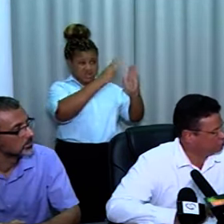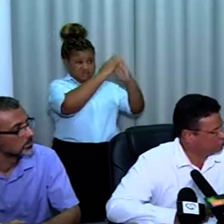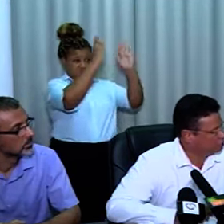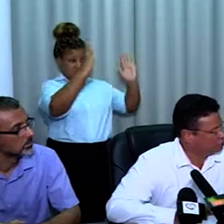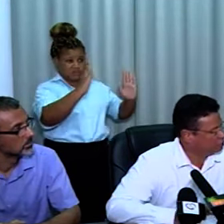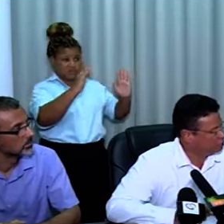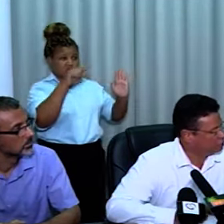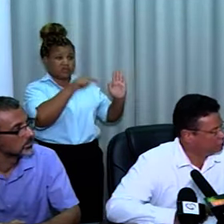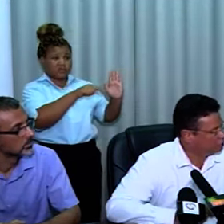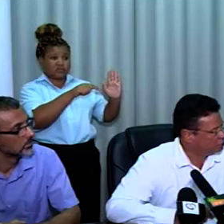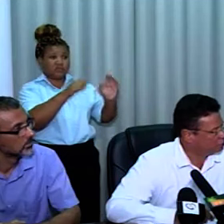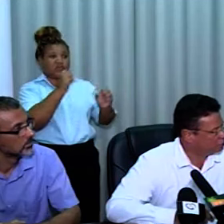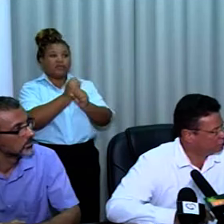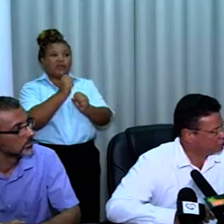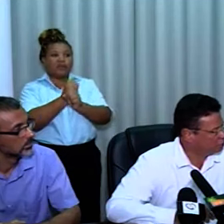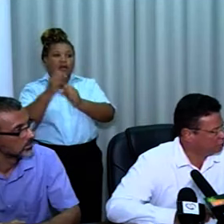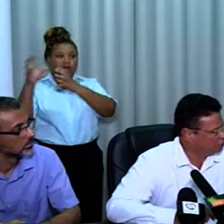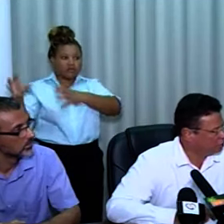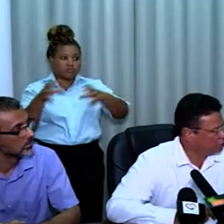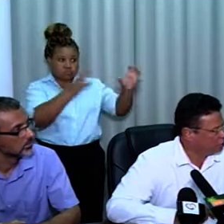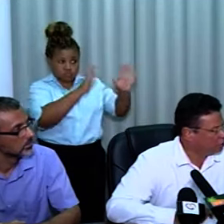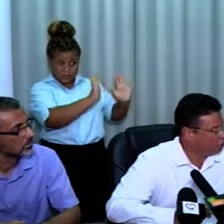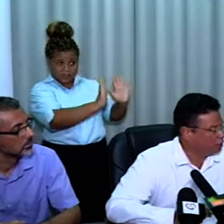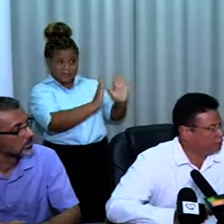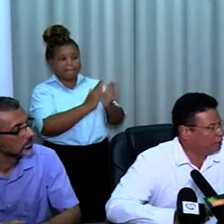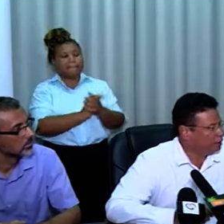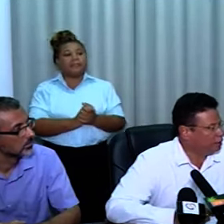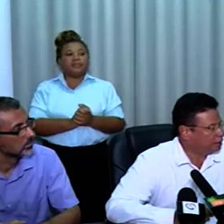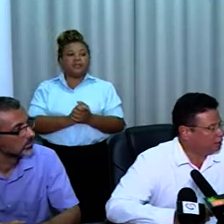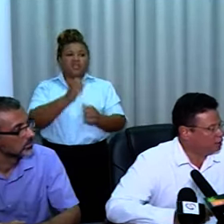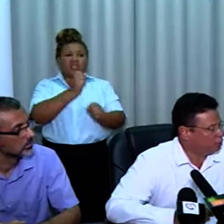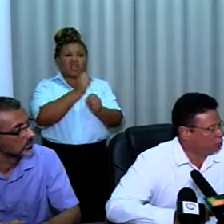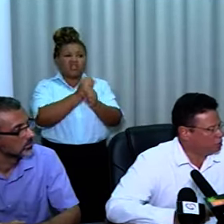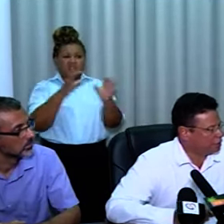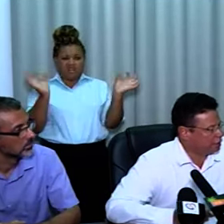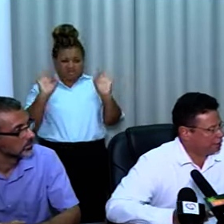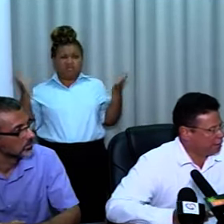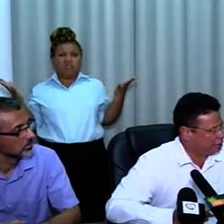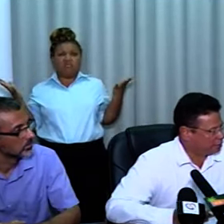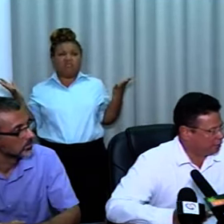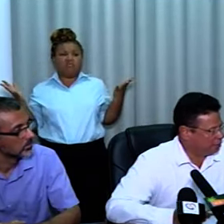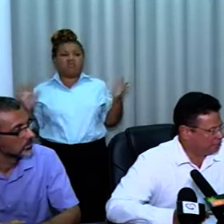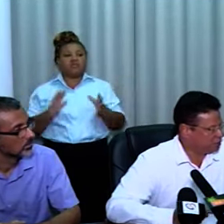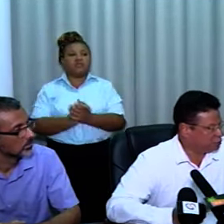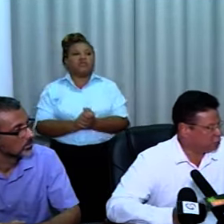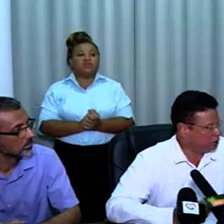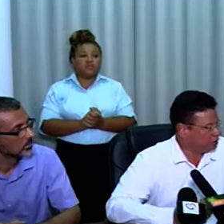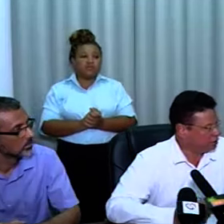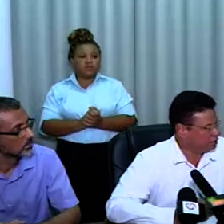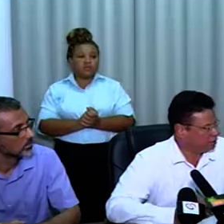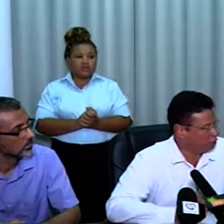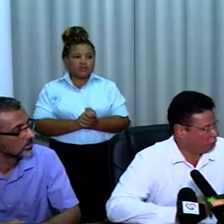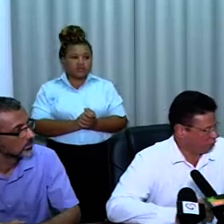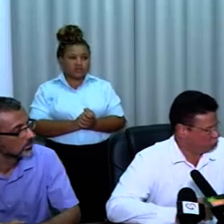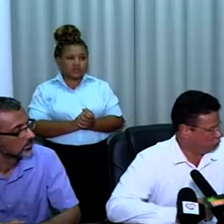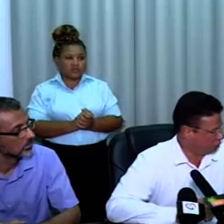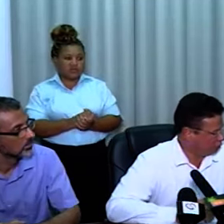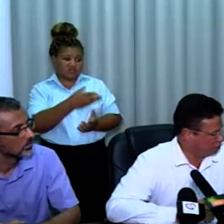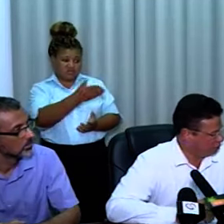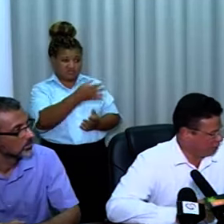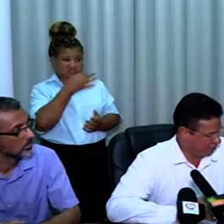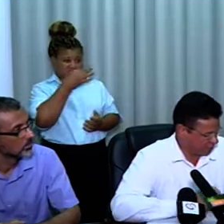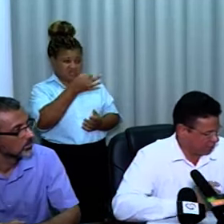Et si, oui, est-ce qu'il n'est pas bien dans l'eau, en surflot, travailler là-bas? Oui, l'état, cause quarantaine, il pas veut dire qu'il gagne lock up tout le